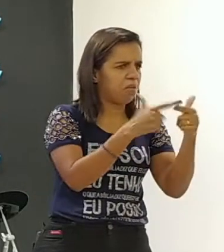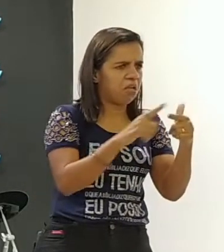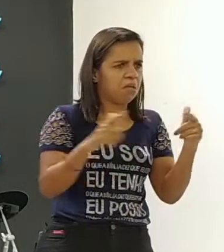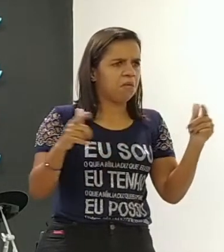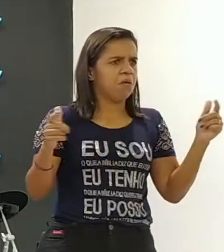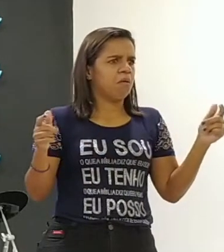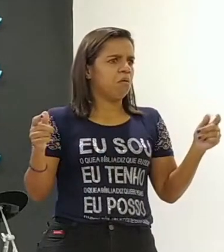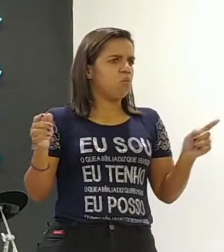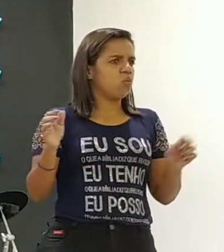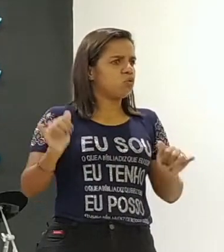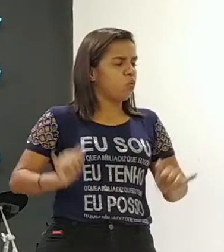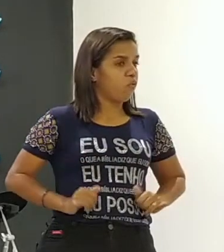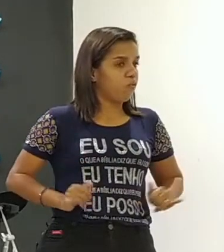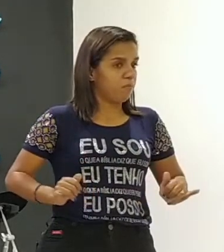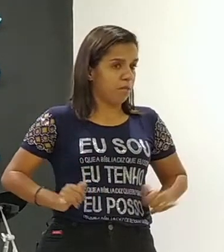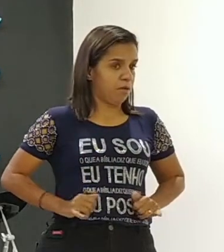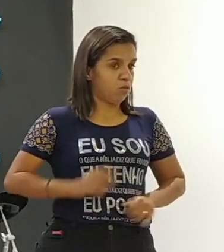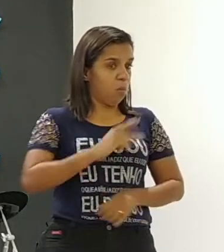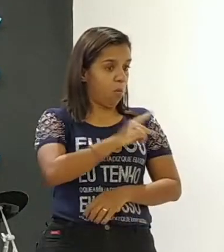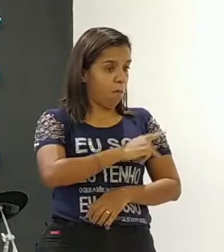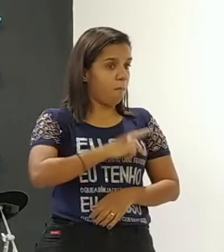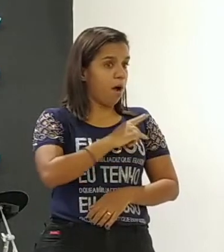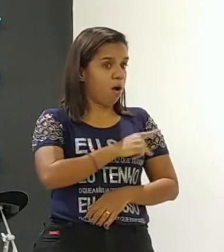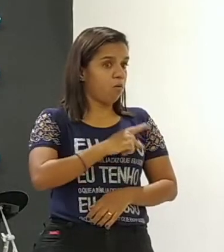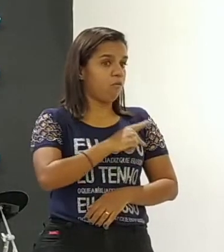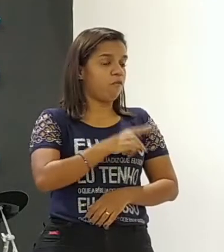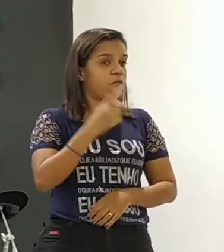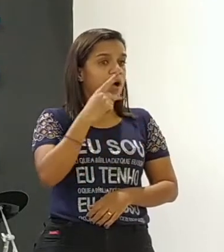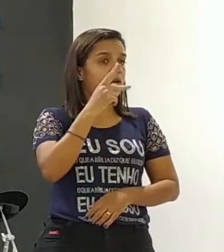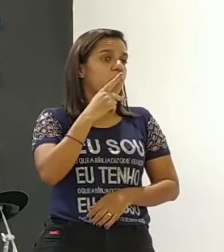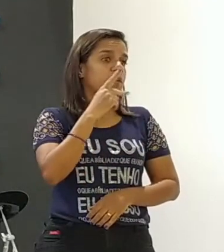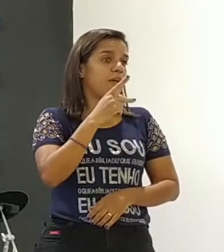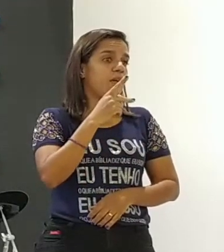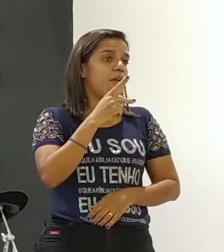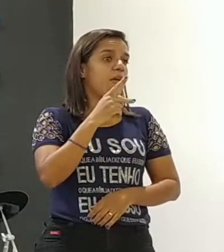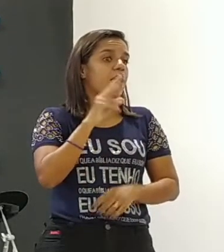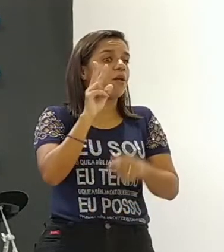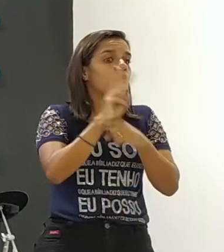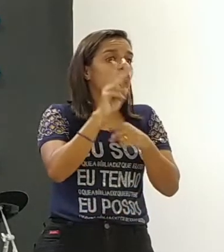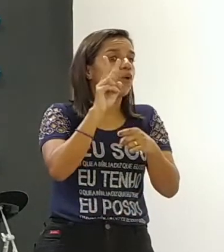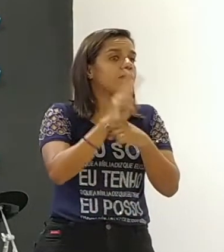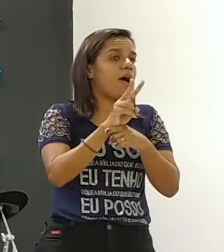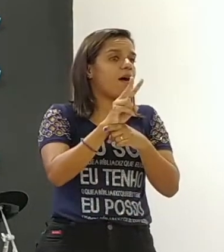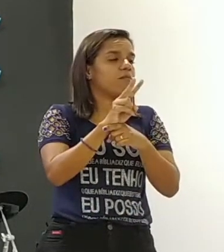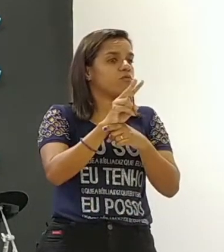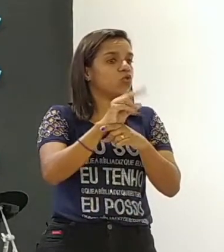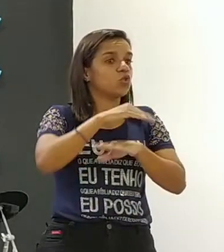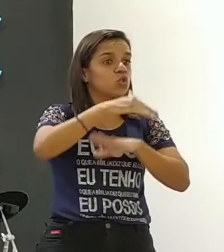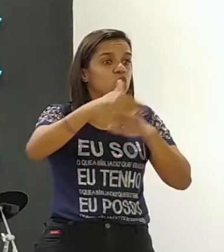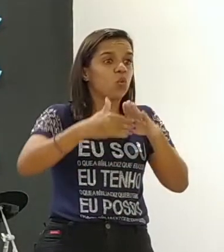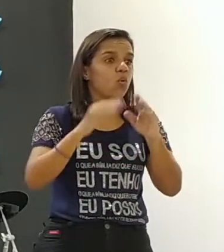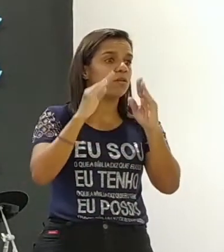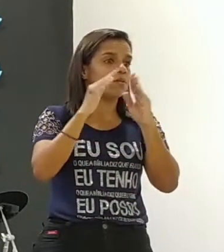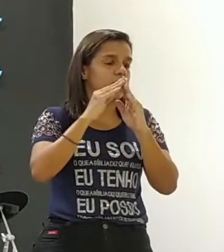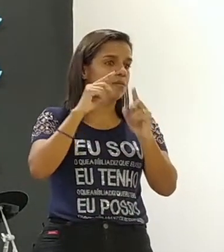o que importava para ele era o cuidado de todas as igrejas. Por isso eu